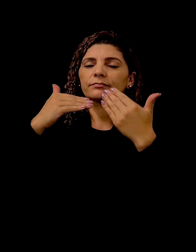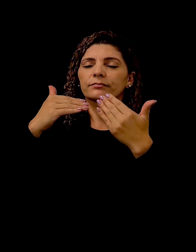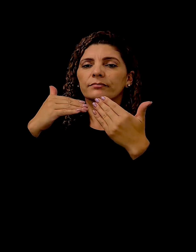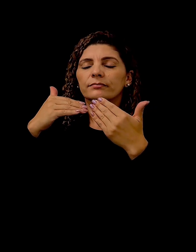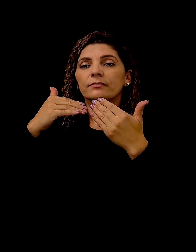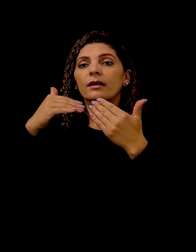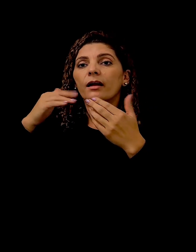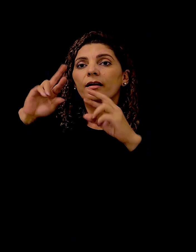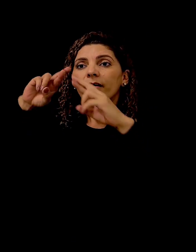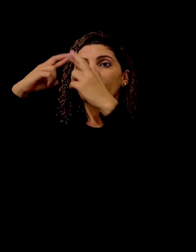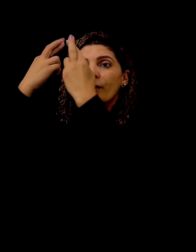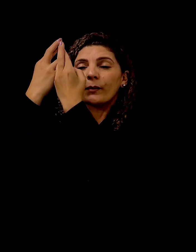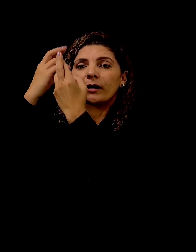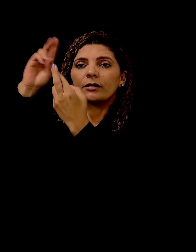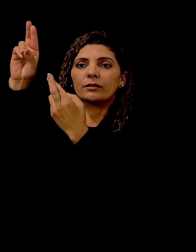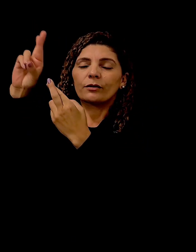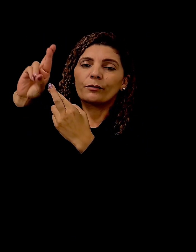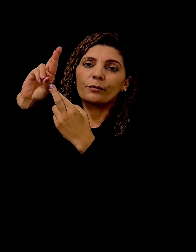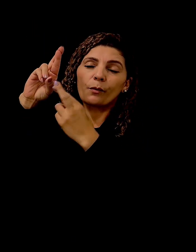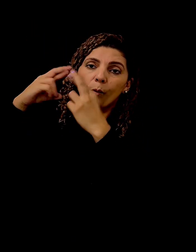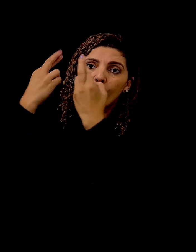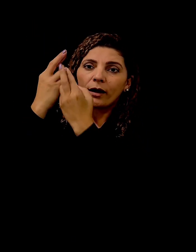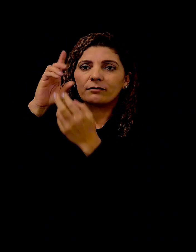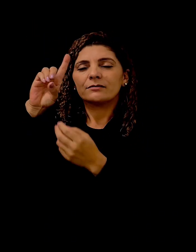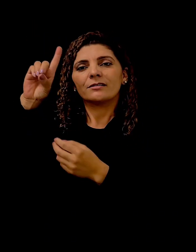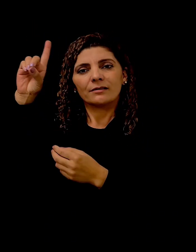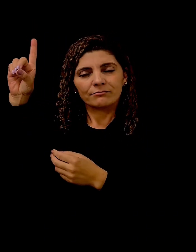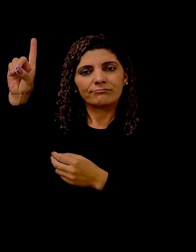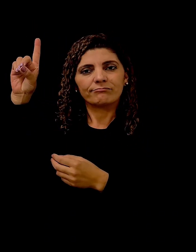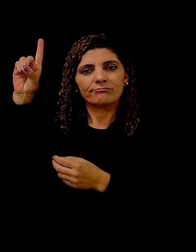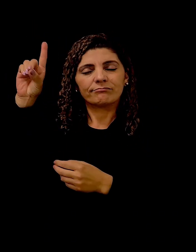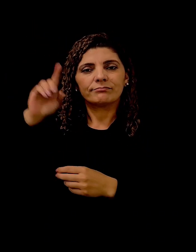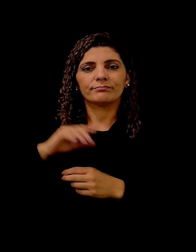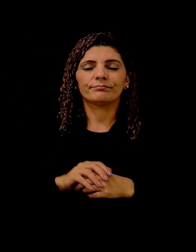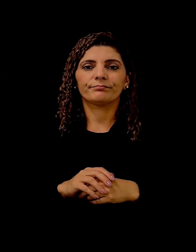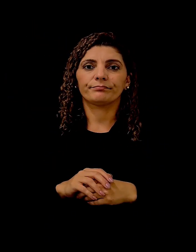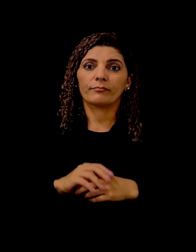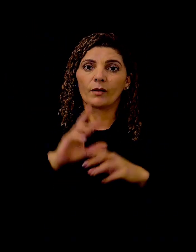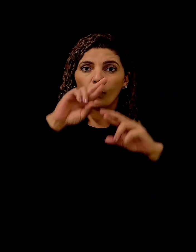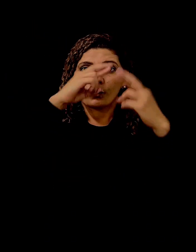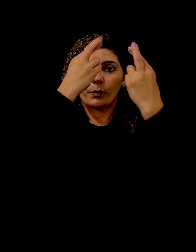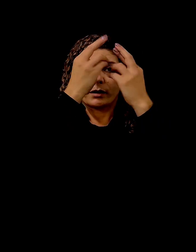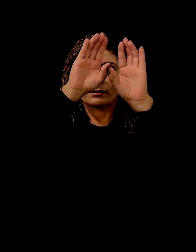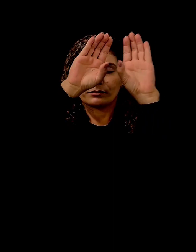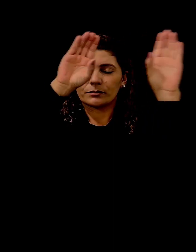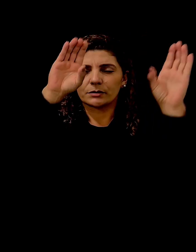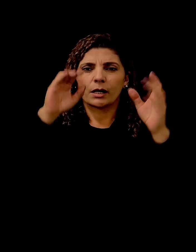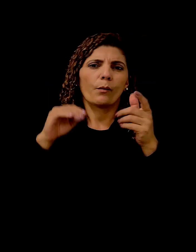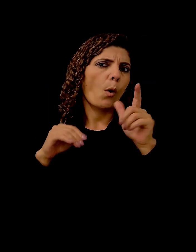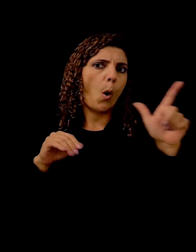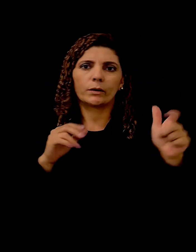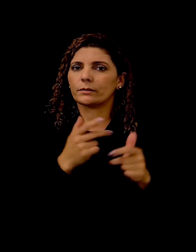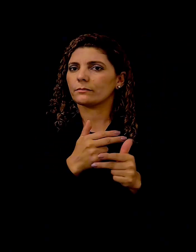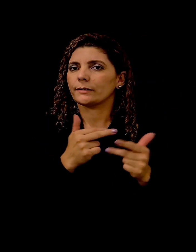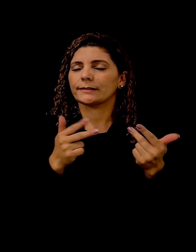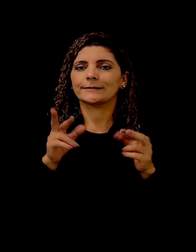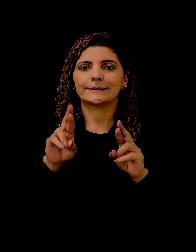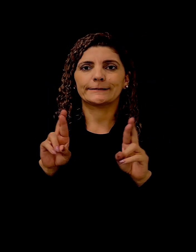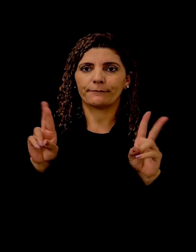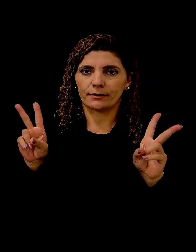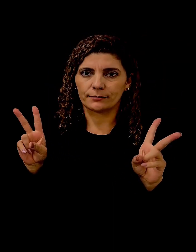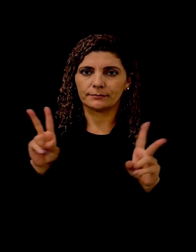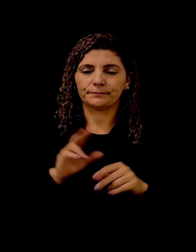igreja. Não é o reino dos céus. O reino dos céus é outra coisa. É claro,